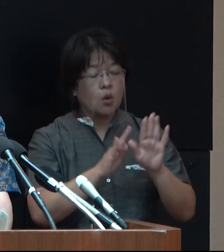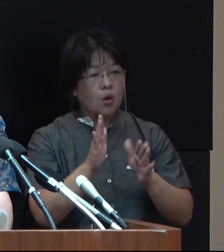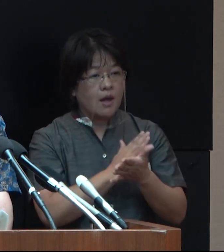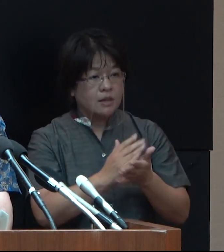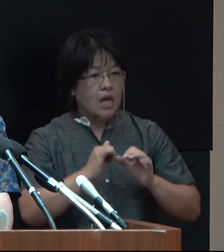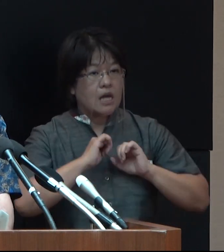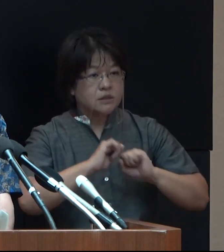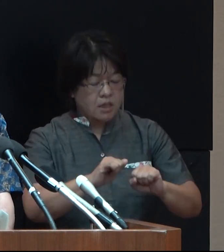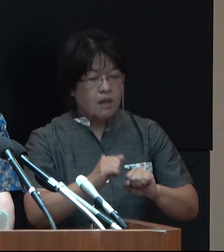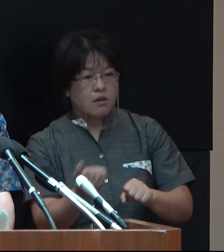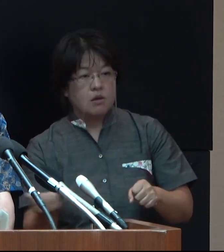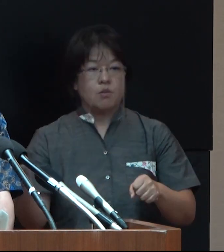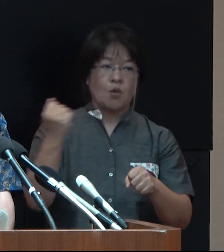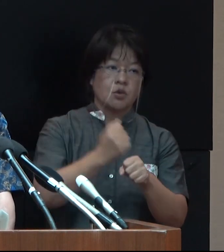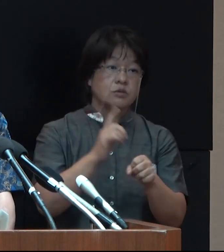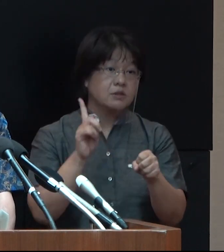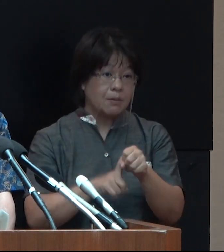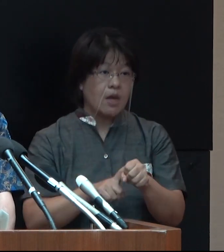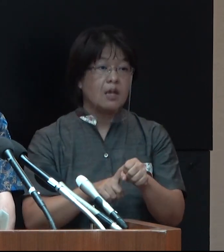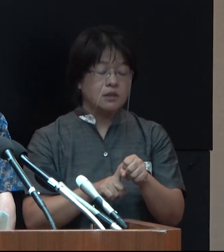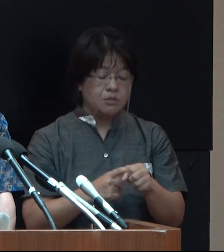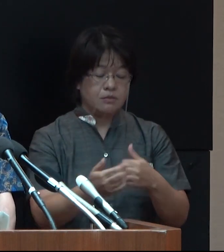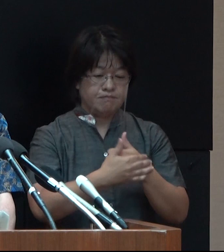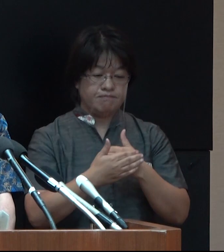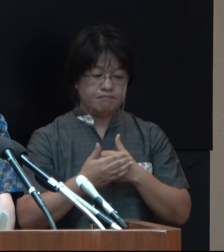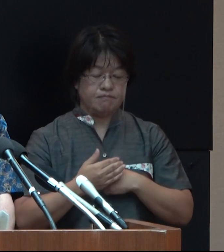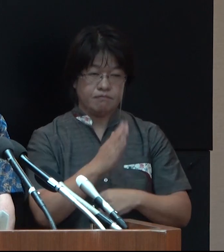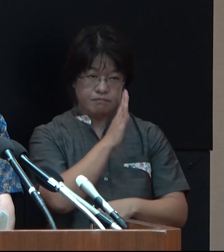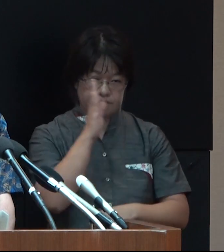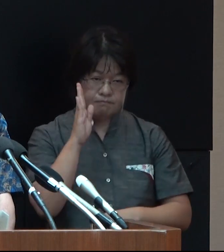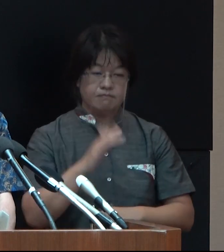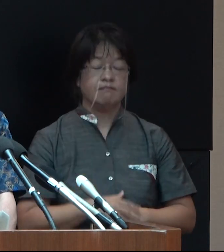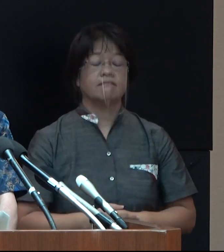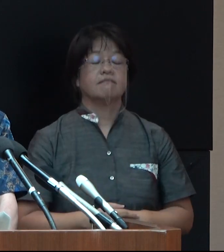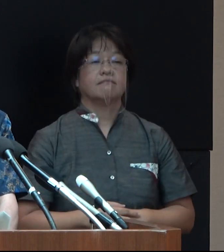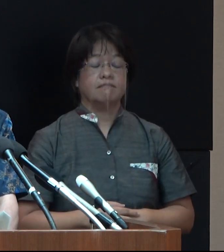回復していくために、ぜひご協力をよろしくお願いいたします